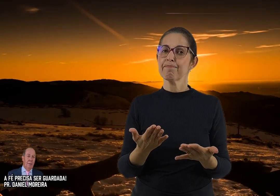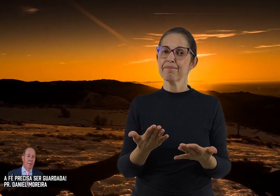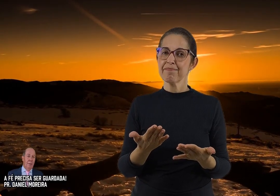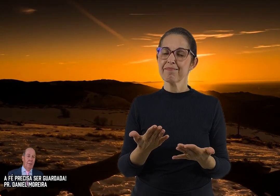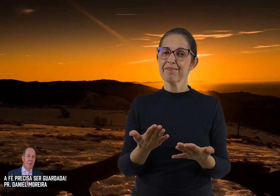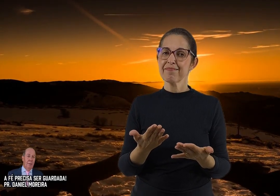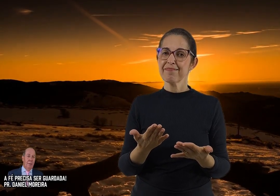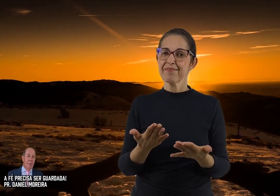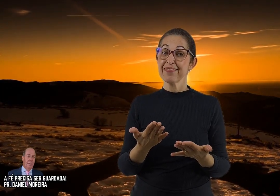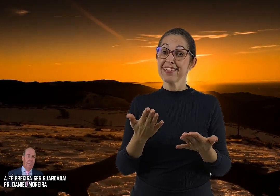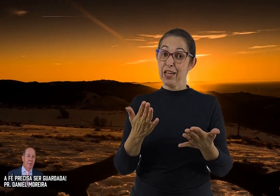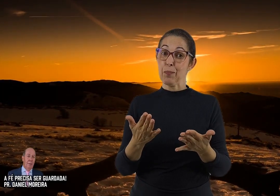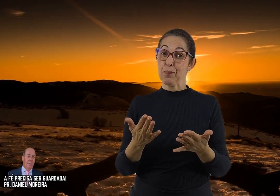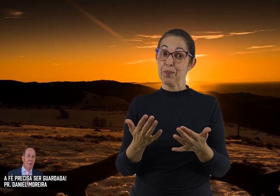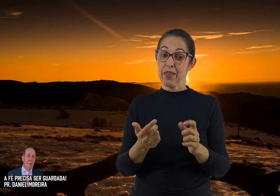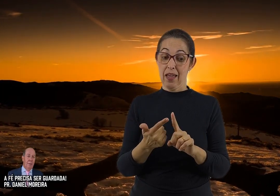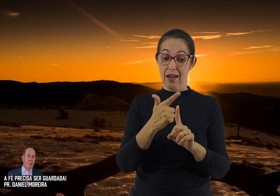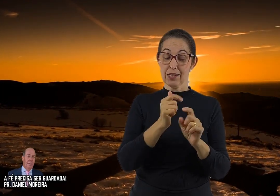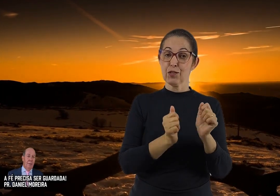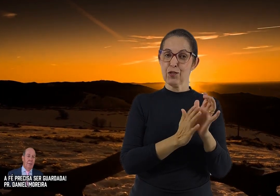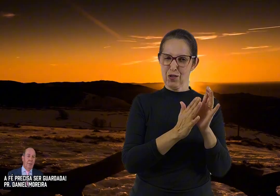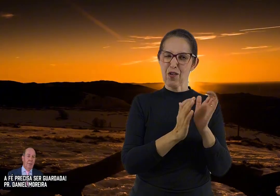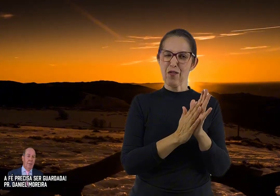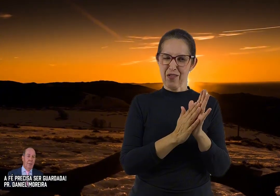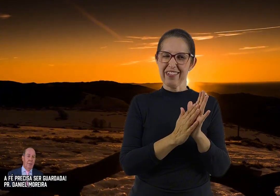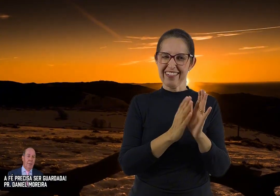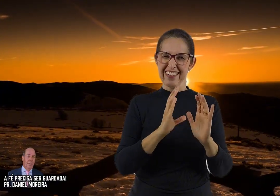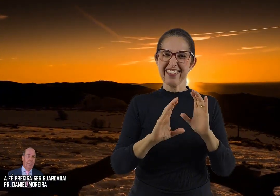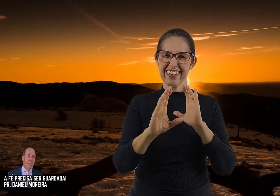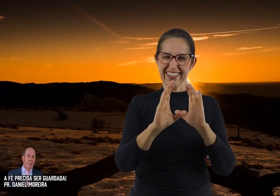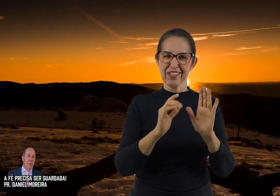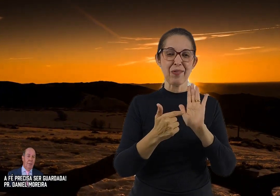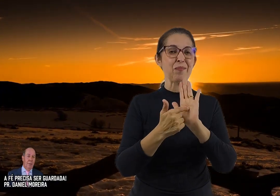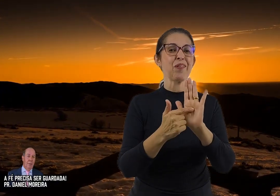Mas é o louvor que o grupo cantou: ainda há tempo.